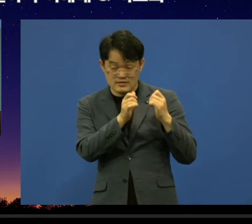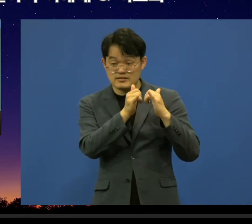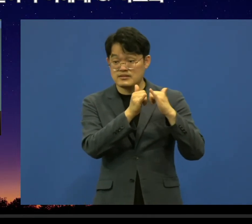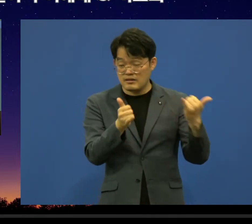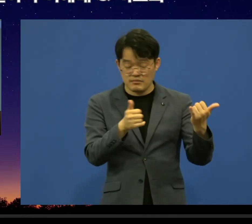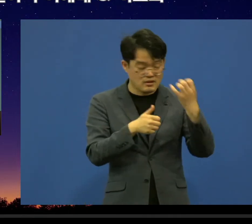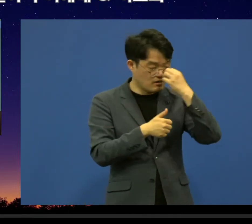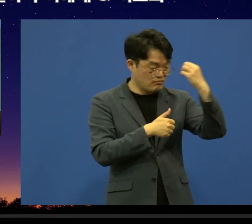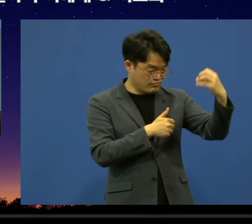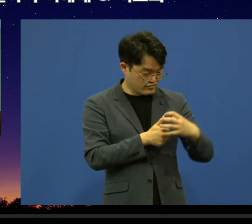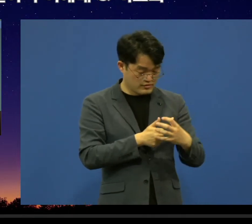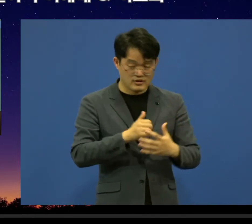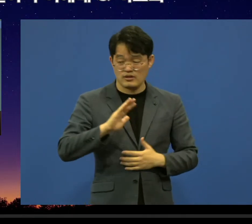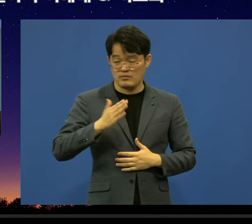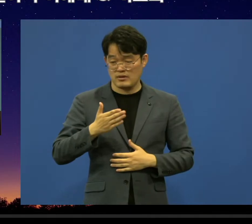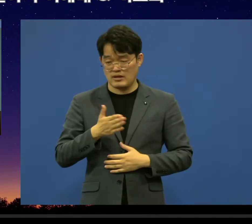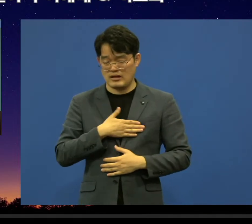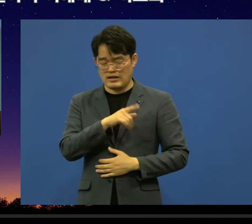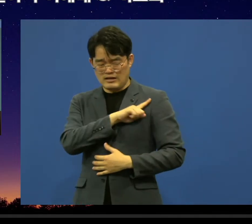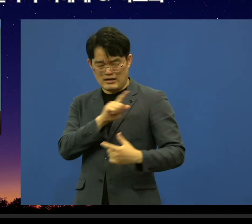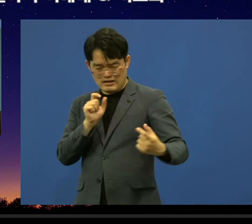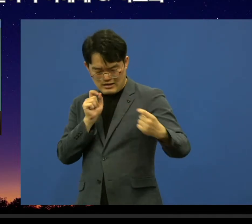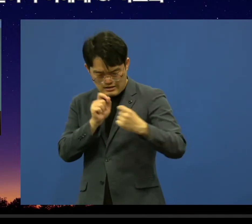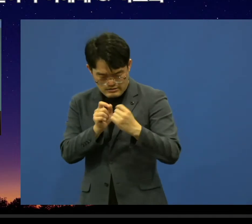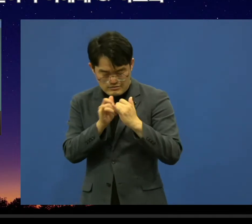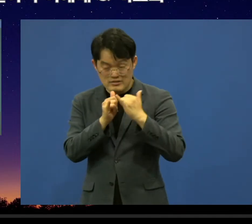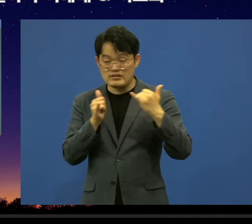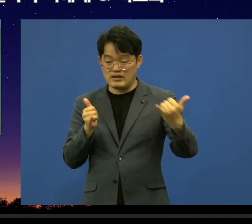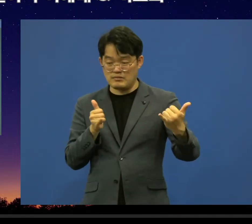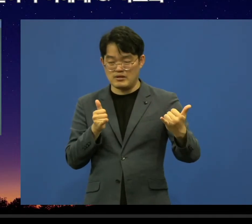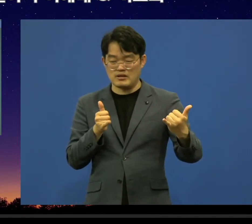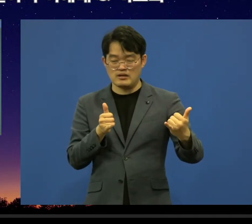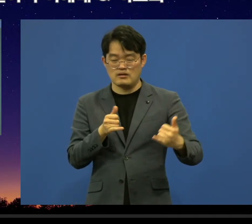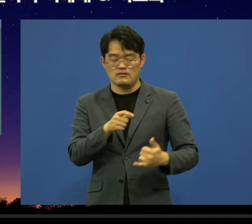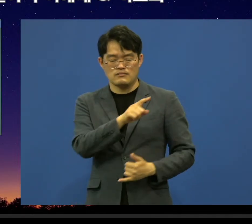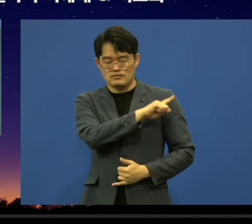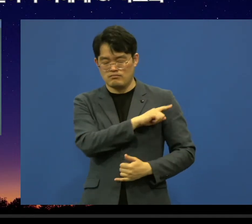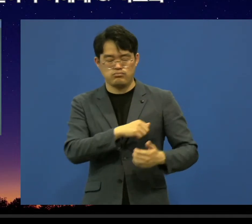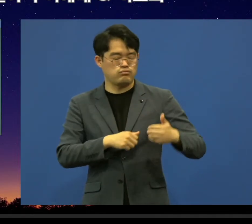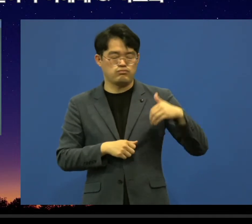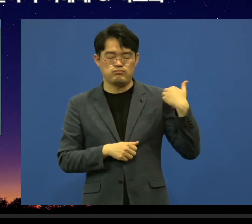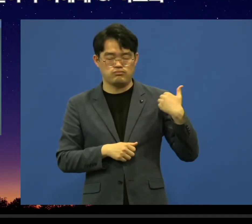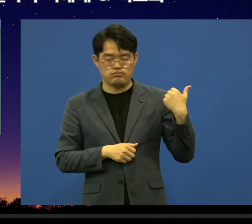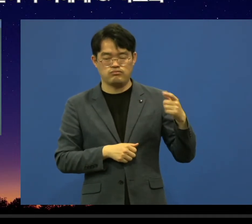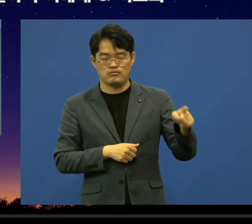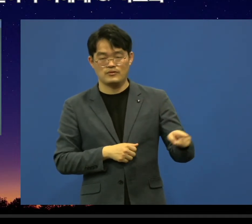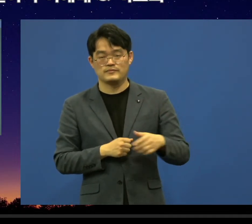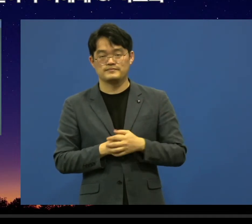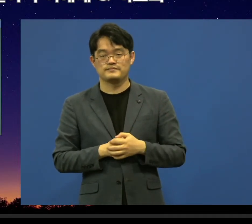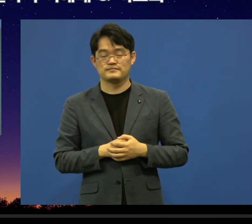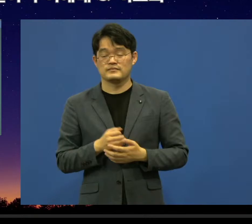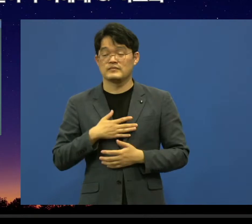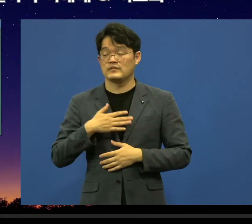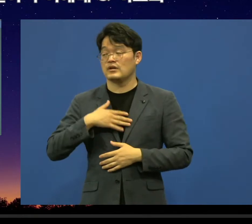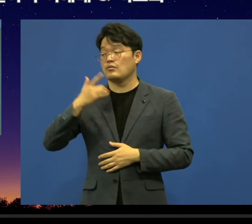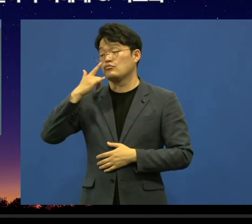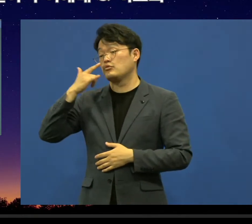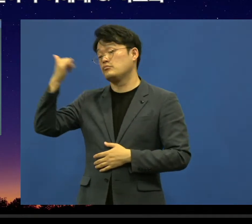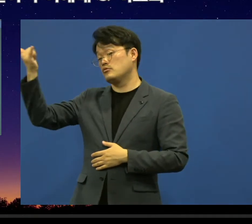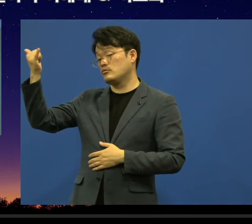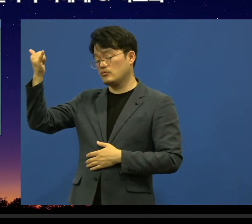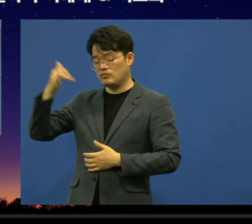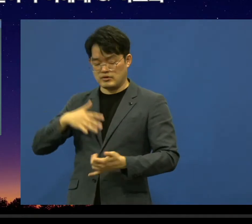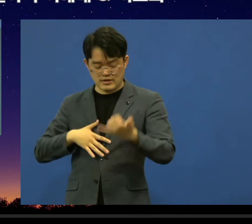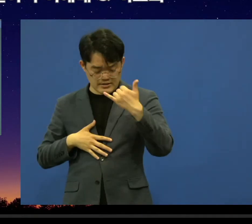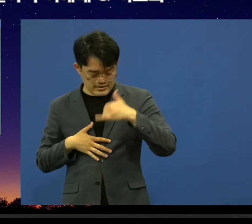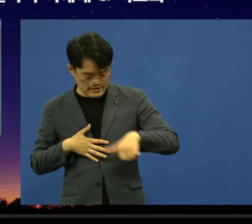무시합니다. 가장 가까이 있는 사람일수록 제일 몰라요. 우리 부모들도 우리